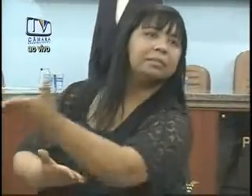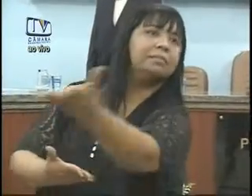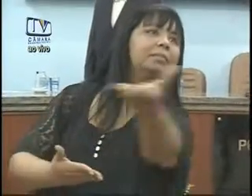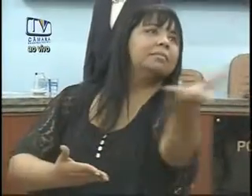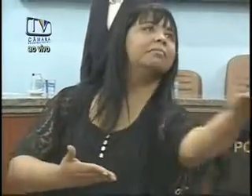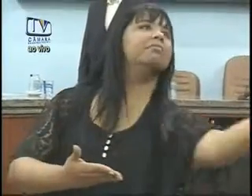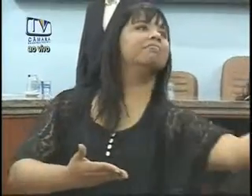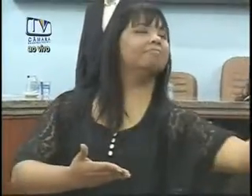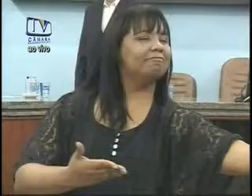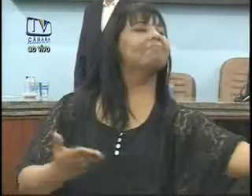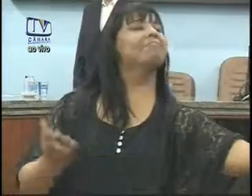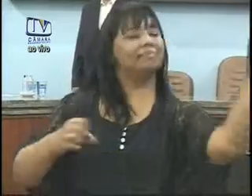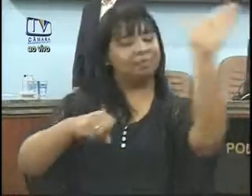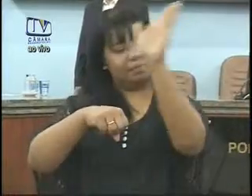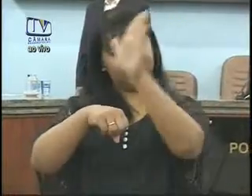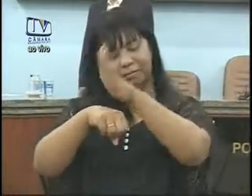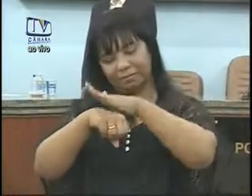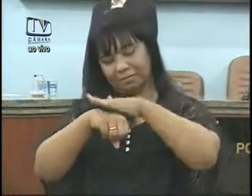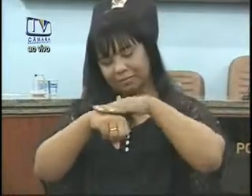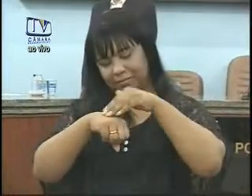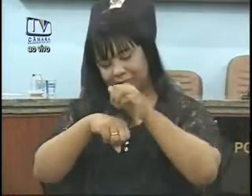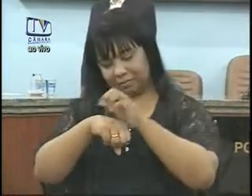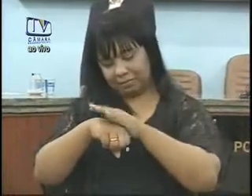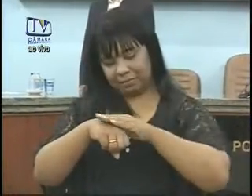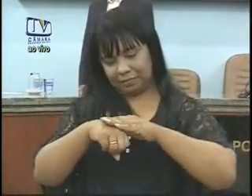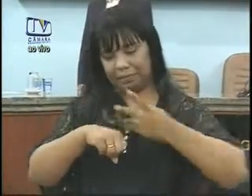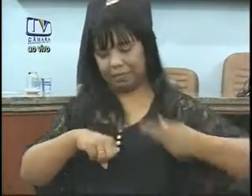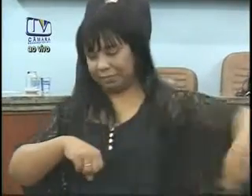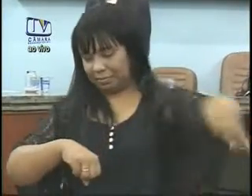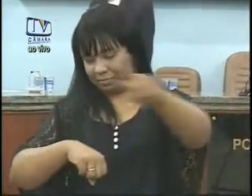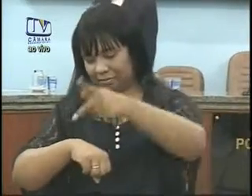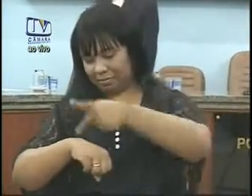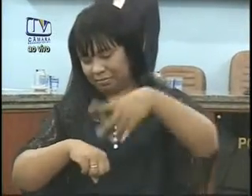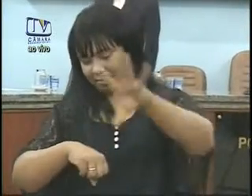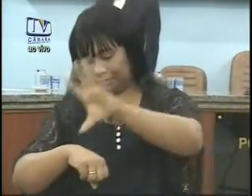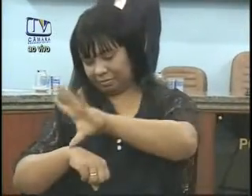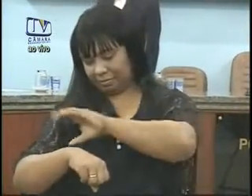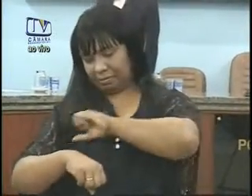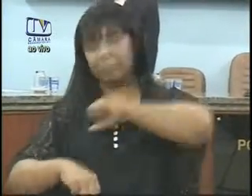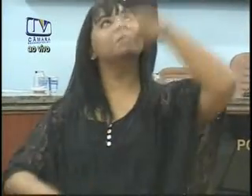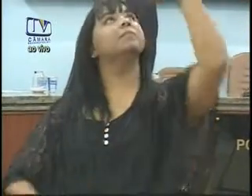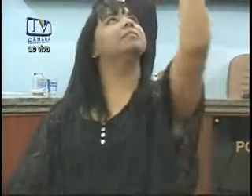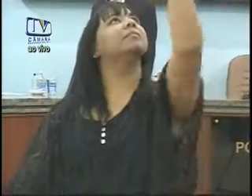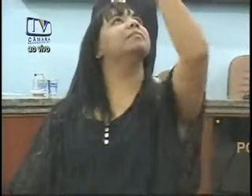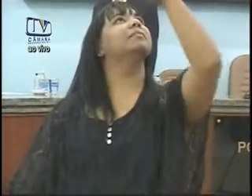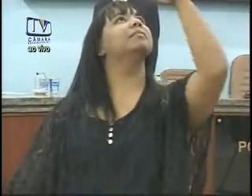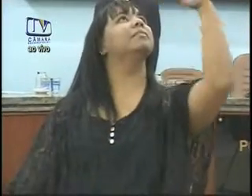filhos deste solo és mãe gentil. Pátria amada,